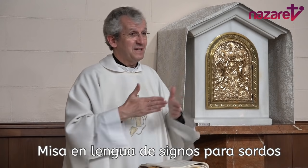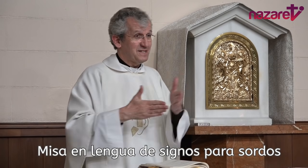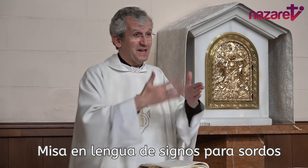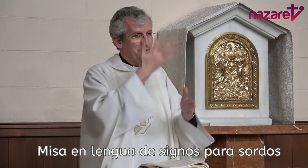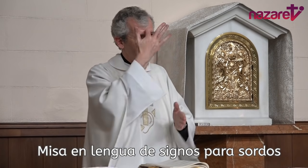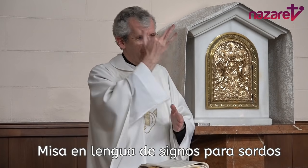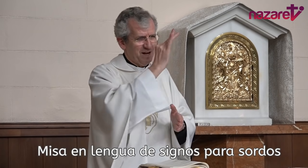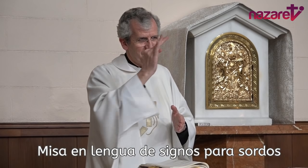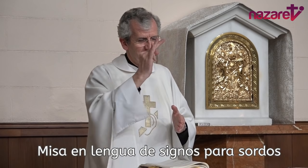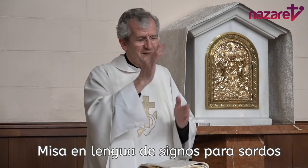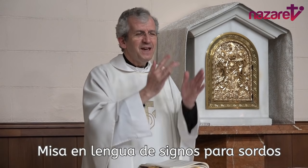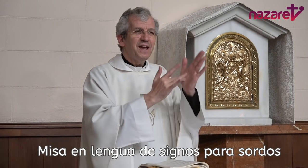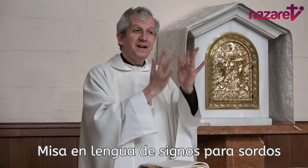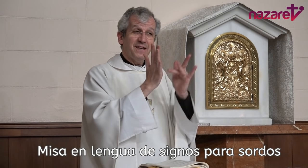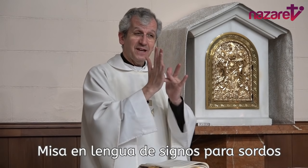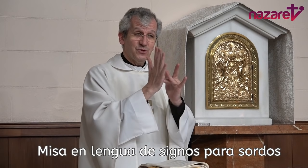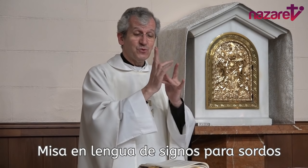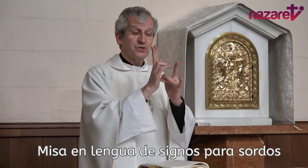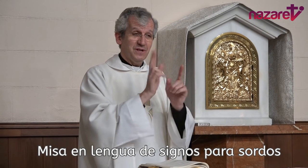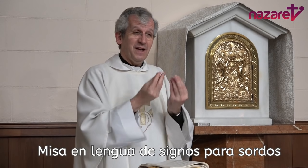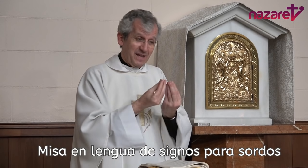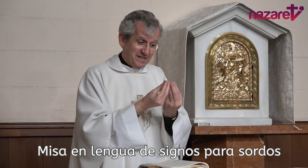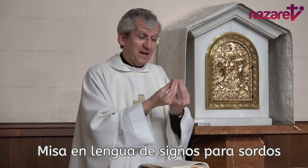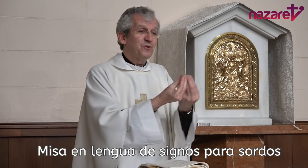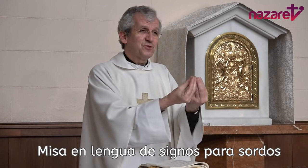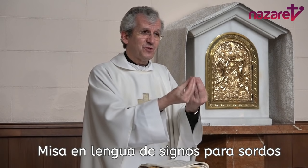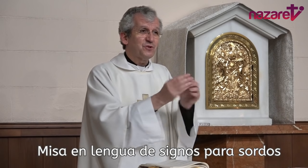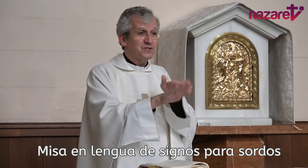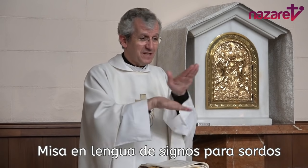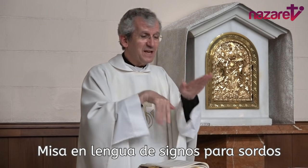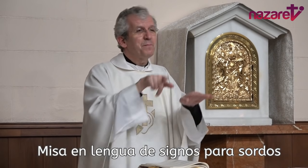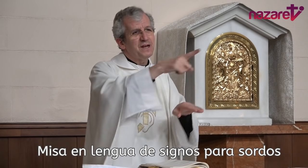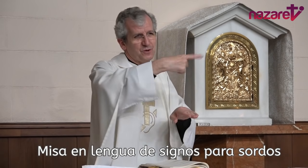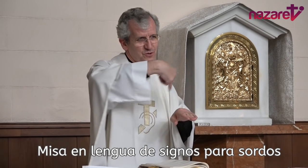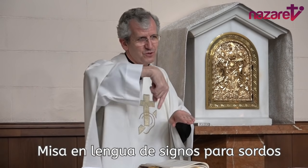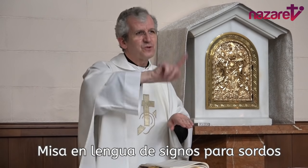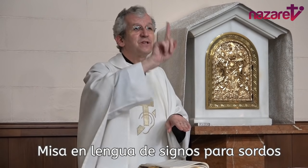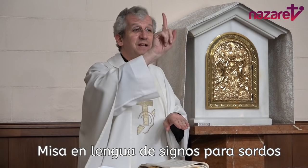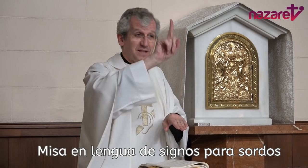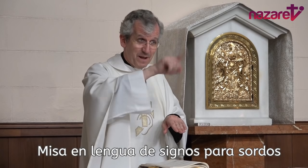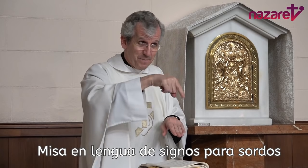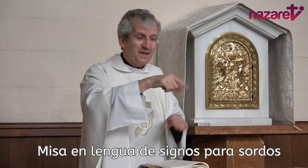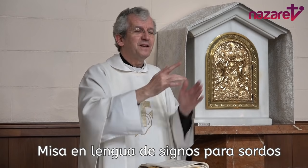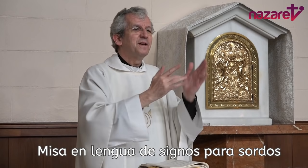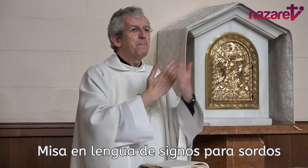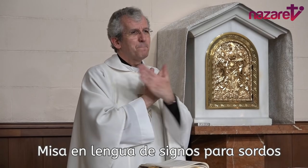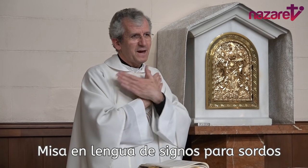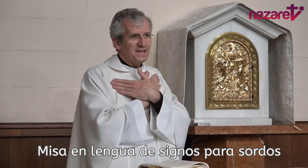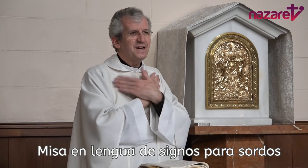ese camino de la fe, en el que Jesús está con nosotros y camina con nosotros, también